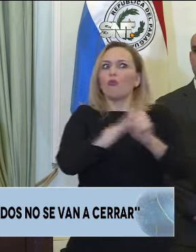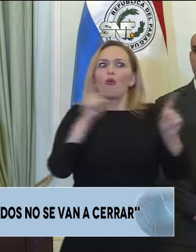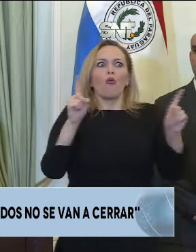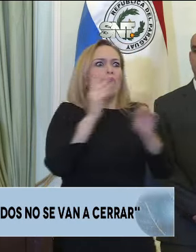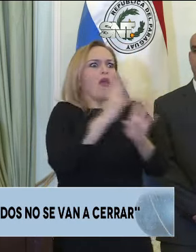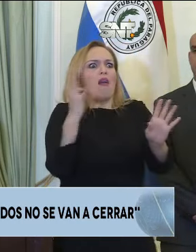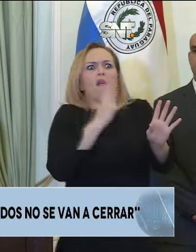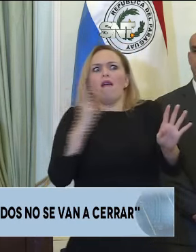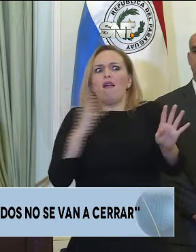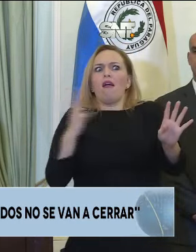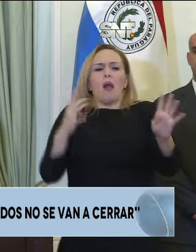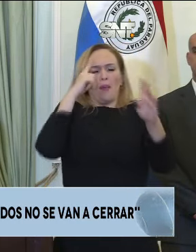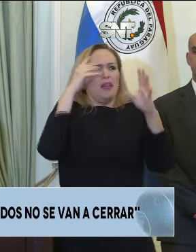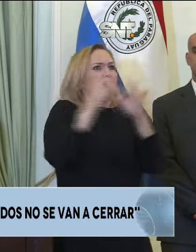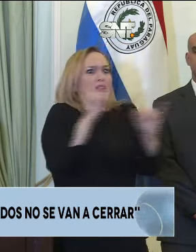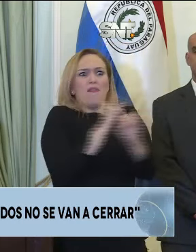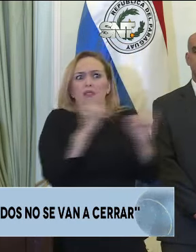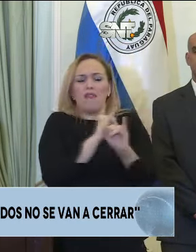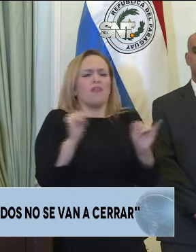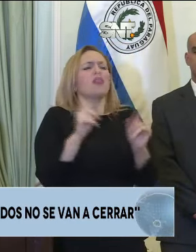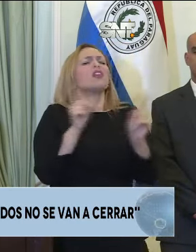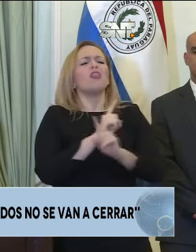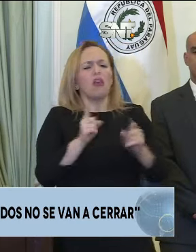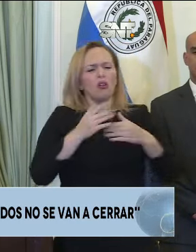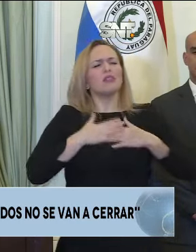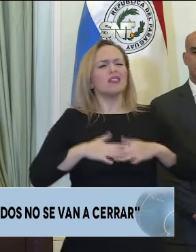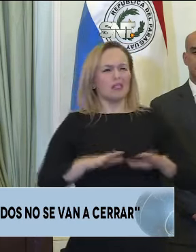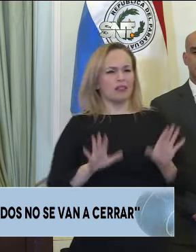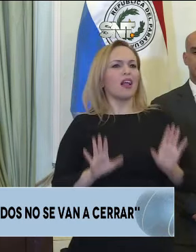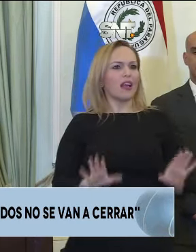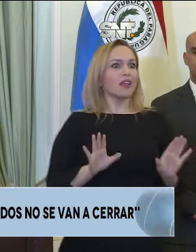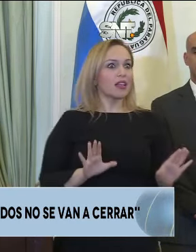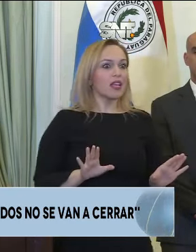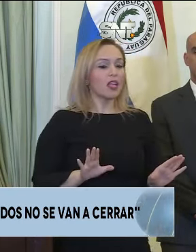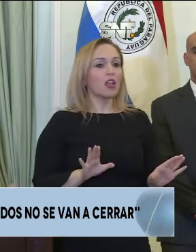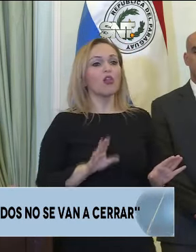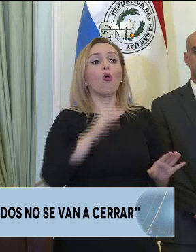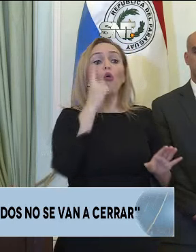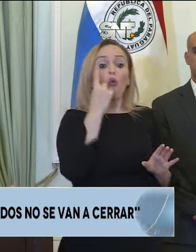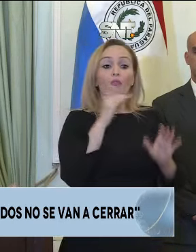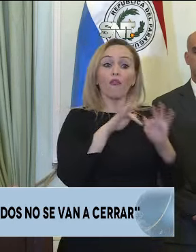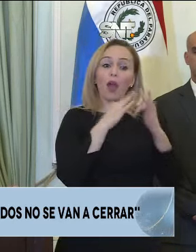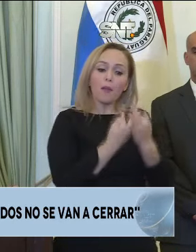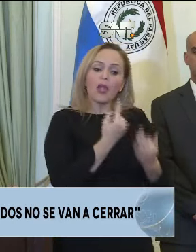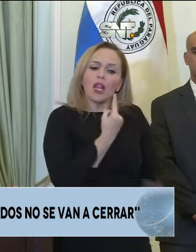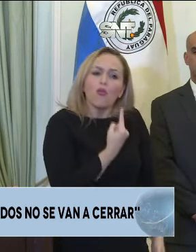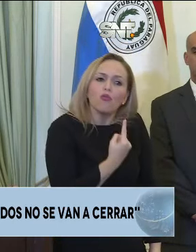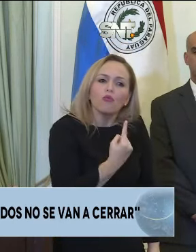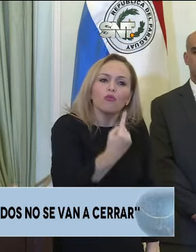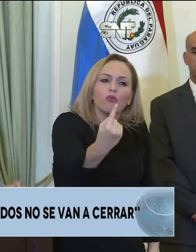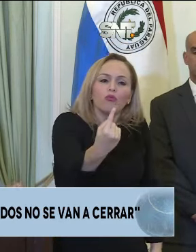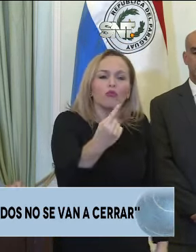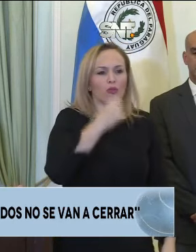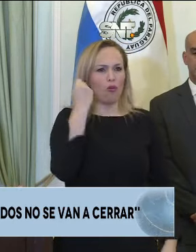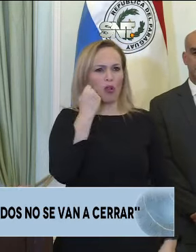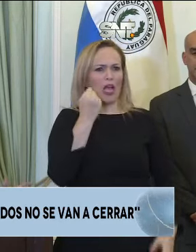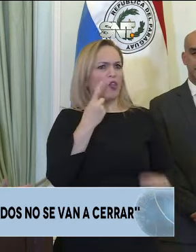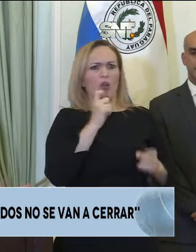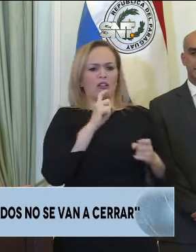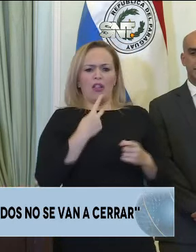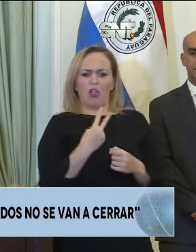aglomeración en los supermercados, en las tiendas de conveniencia. Entonces uno se va, lo que pide es uno por familia tomando las medidas de precaución necesarias,